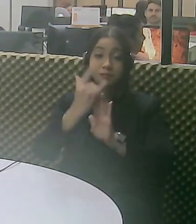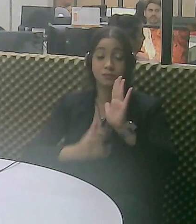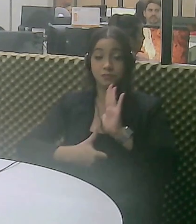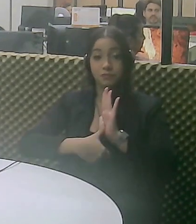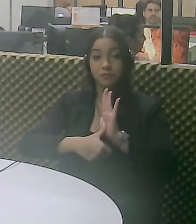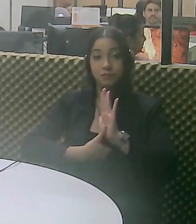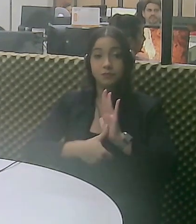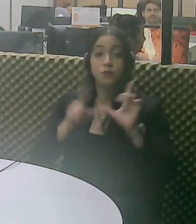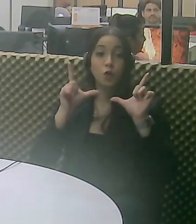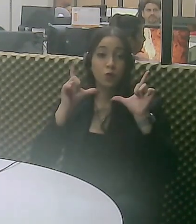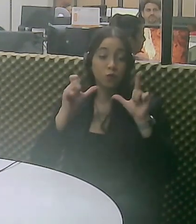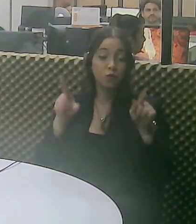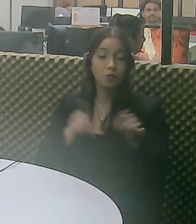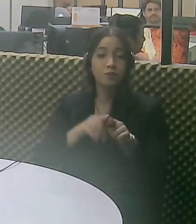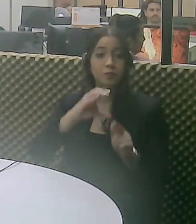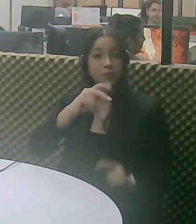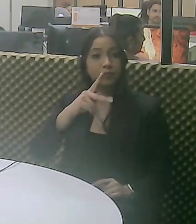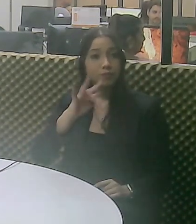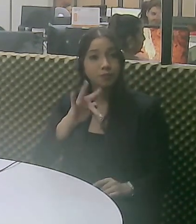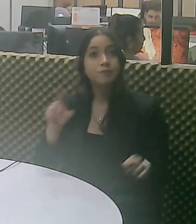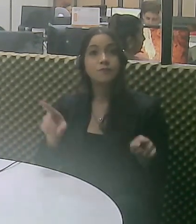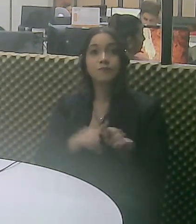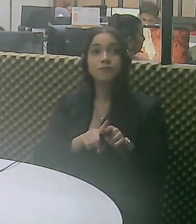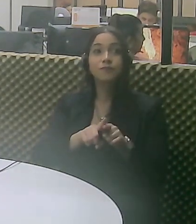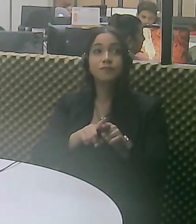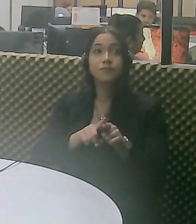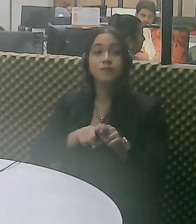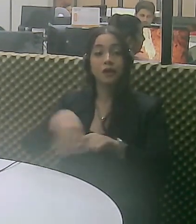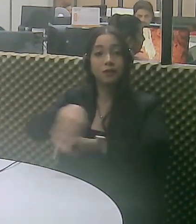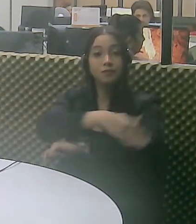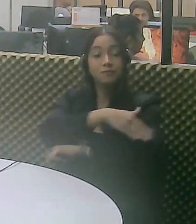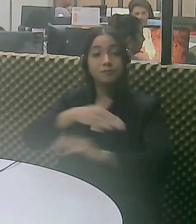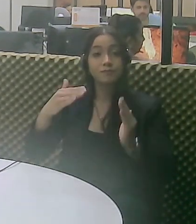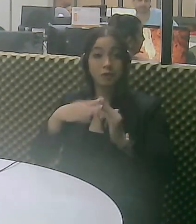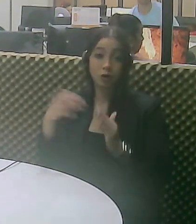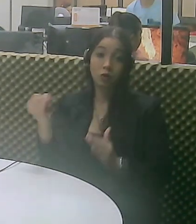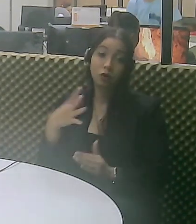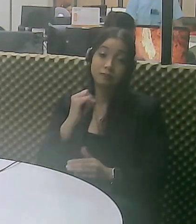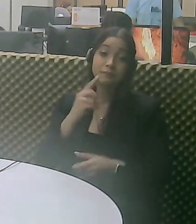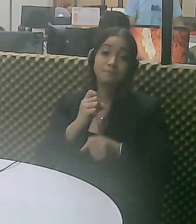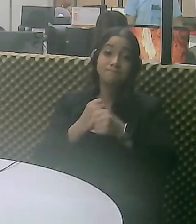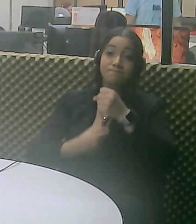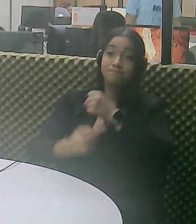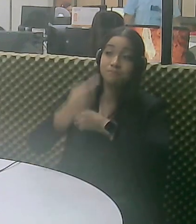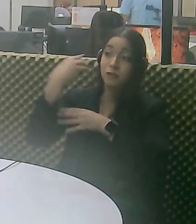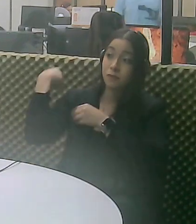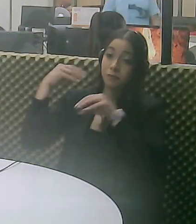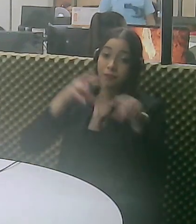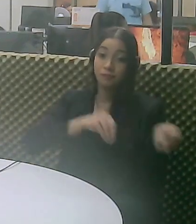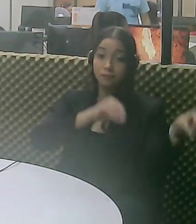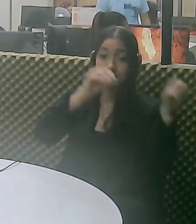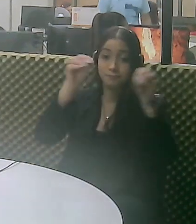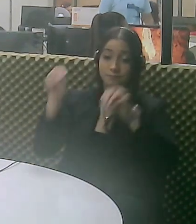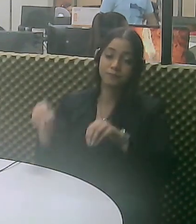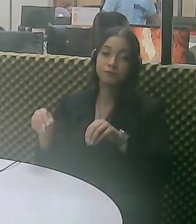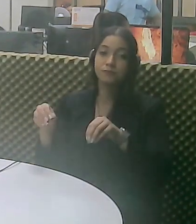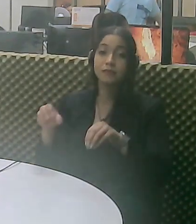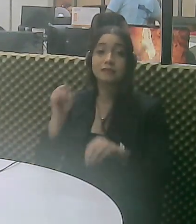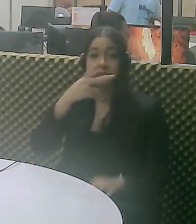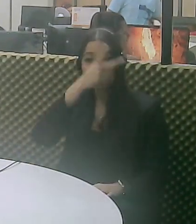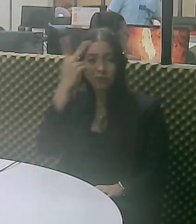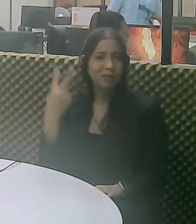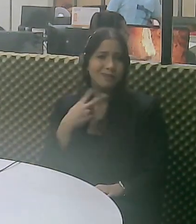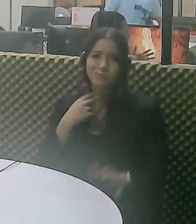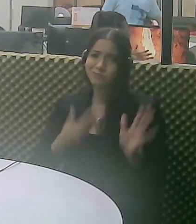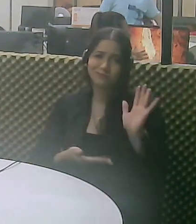de identificação com foto, CPF e comprovante de endereço recente, caso tenha se mudado no último ano. Se a pessoa